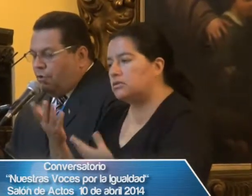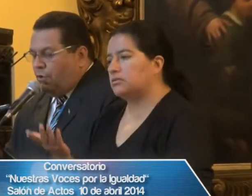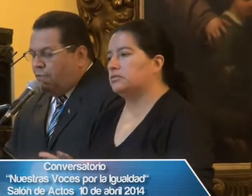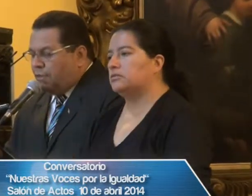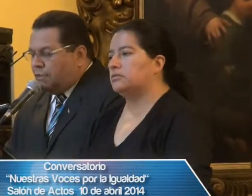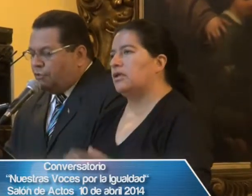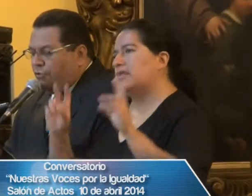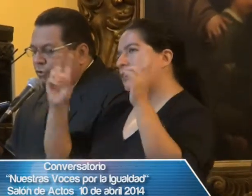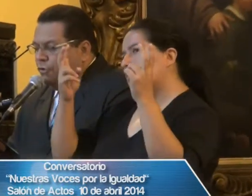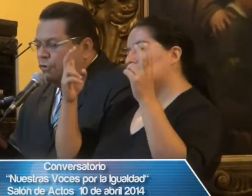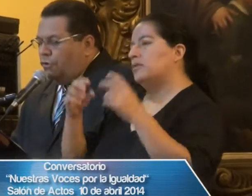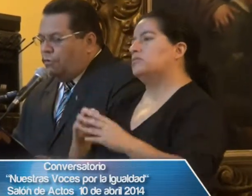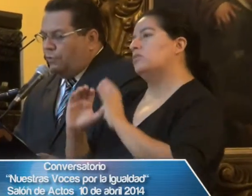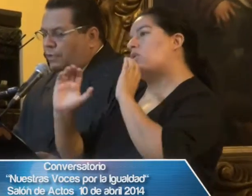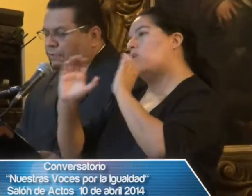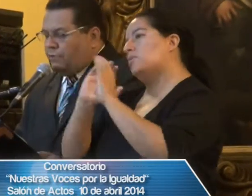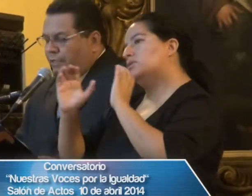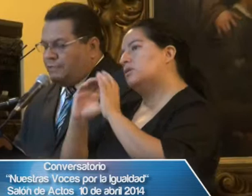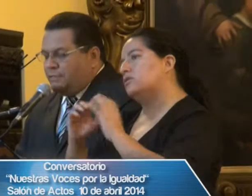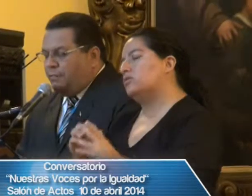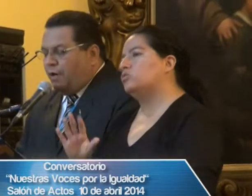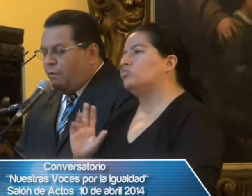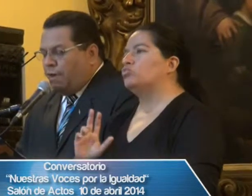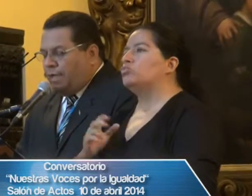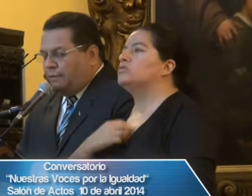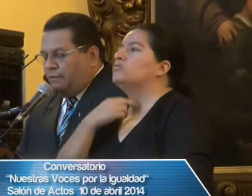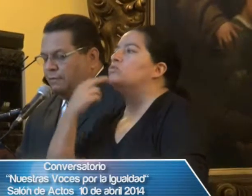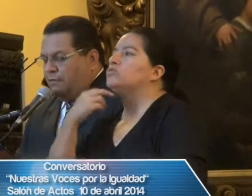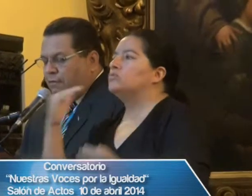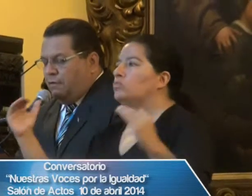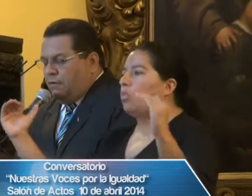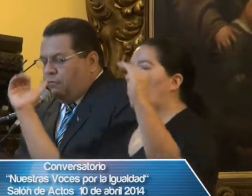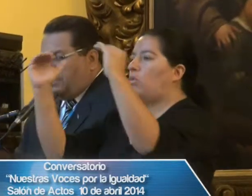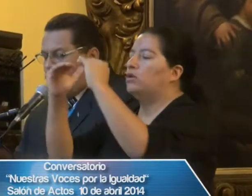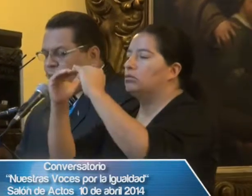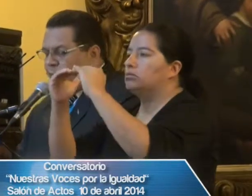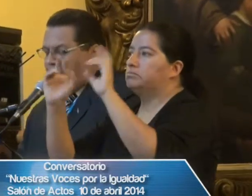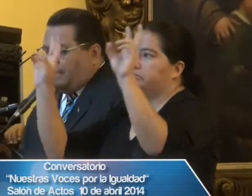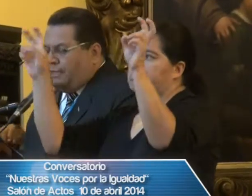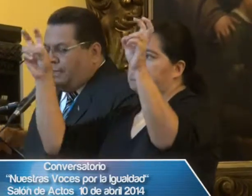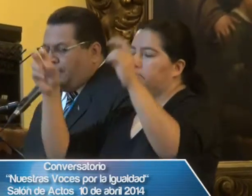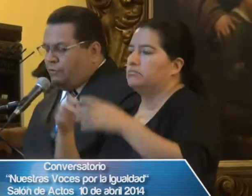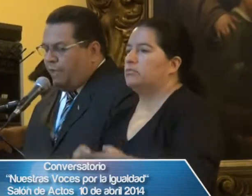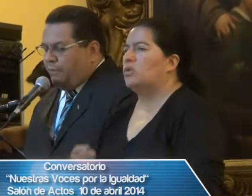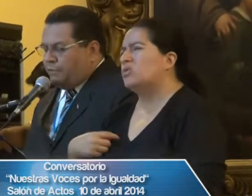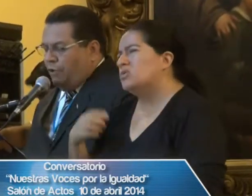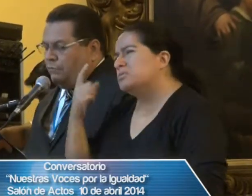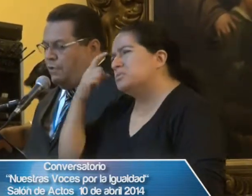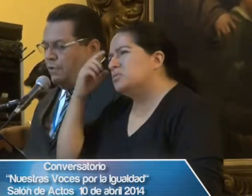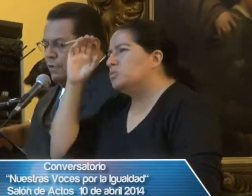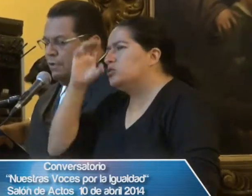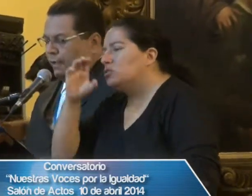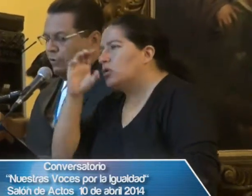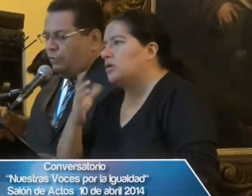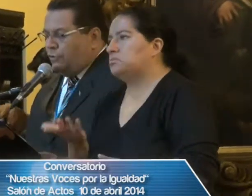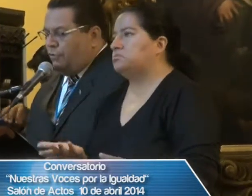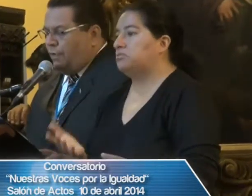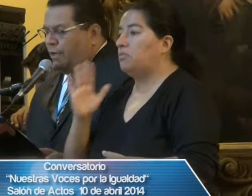conversatorio nuestras voces por la igualdad buscamos fomentar el derecho a la expresión reconocido en la